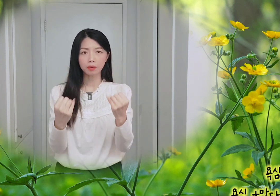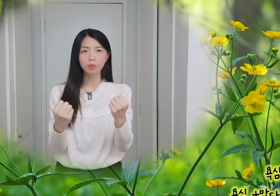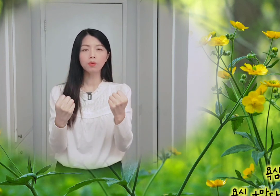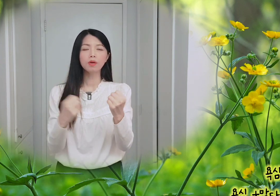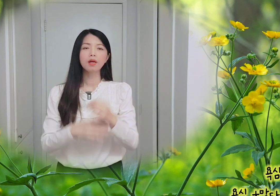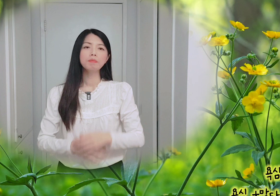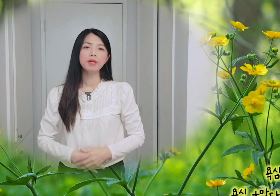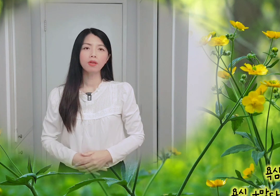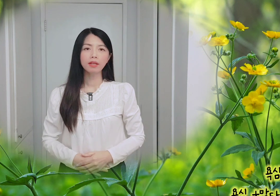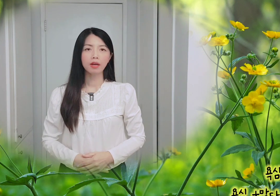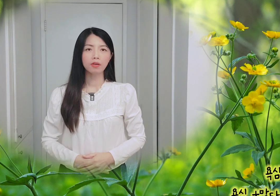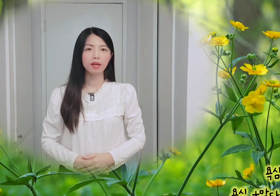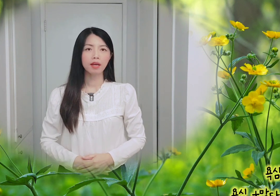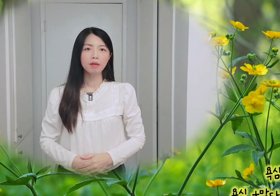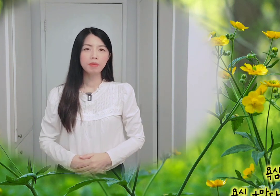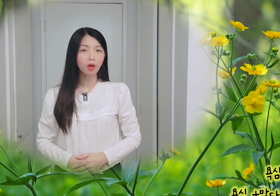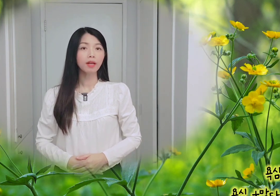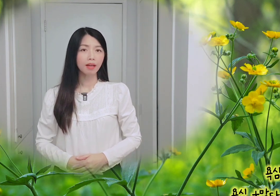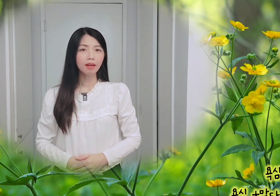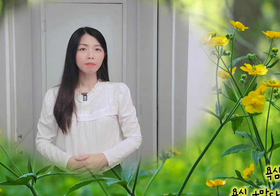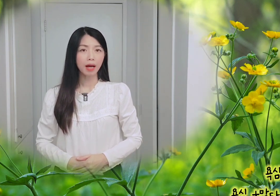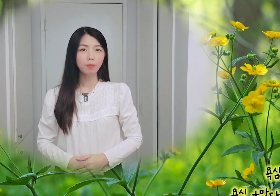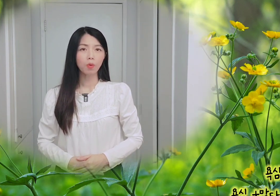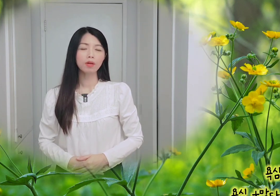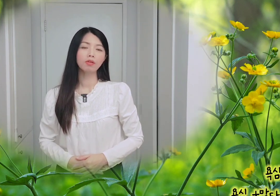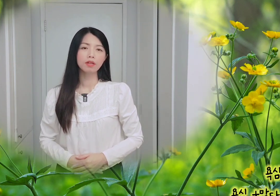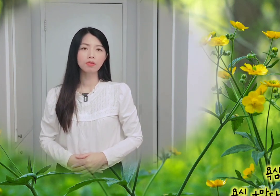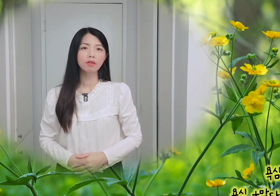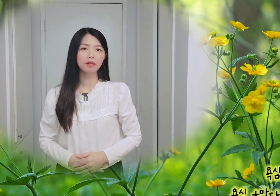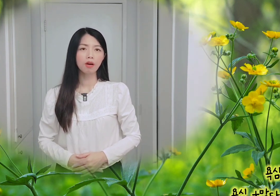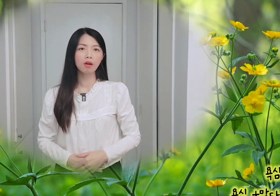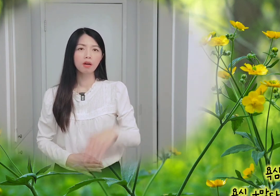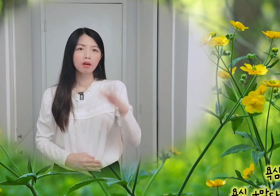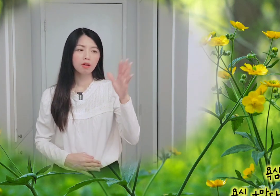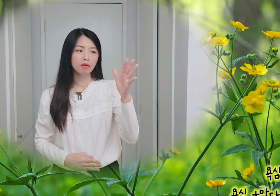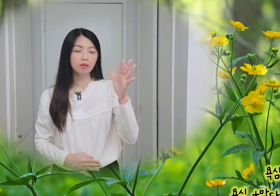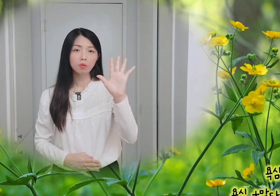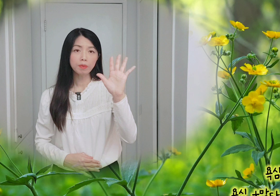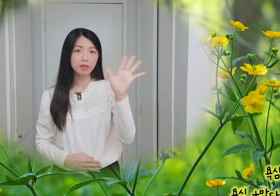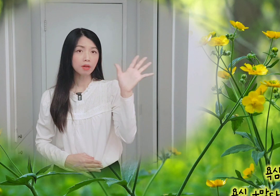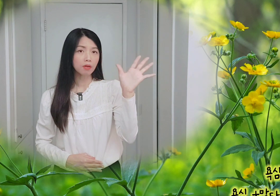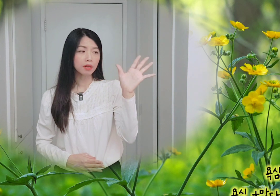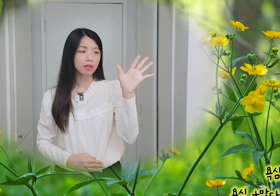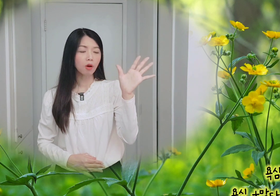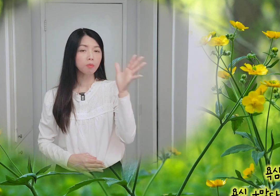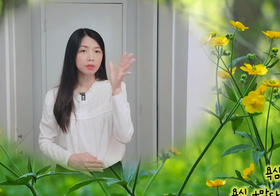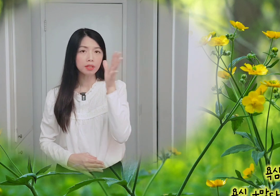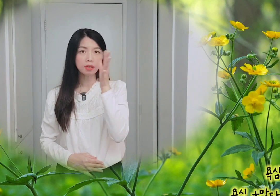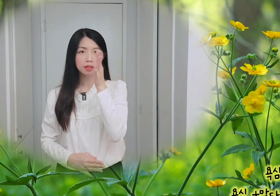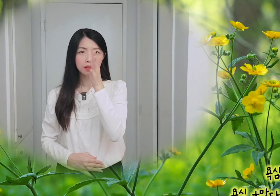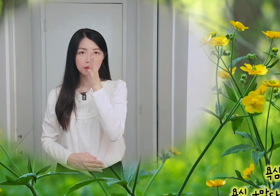많다, 많고 미련한 나였기에. 미련하다, 바보 이런 뜻의 수어는요. 손 펴셔서